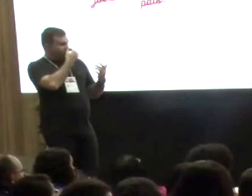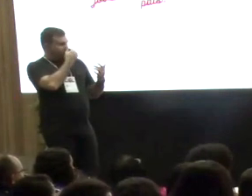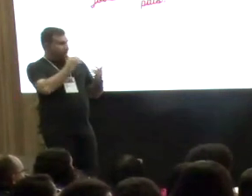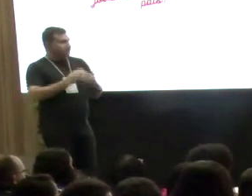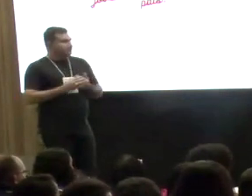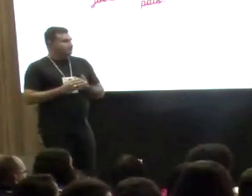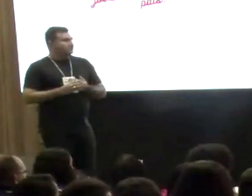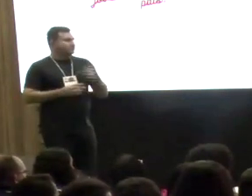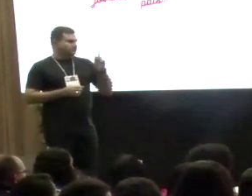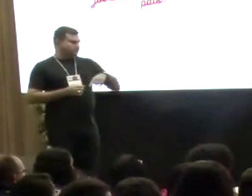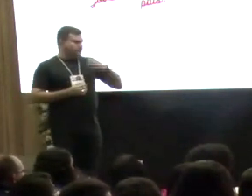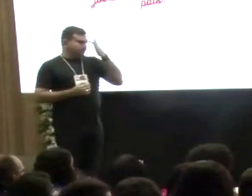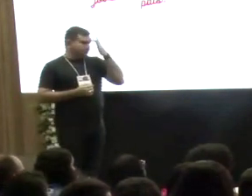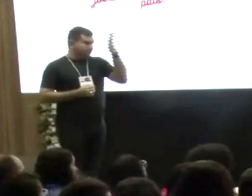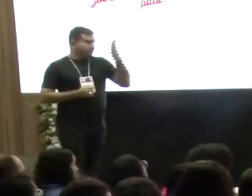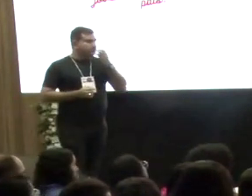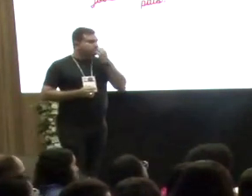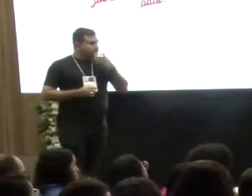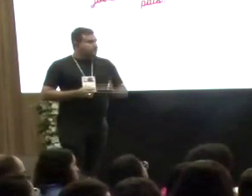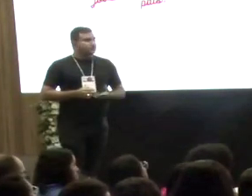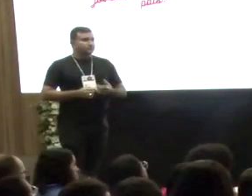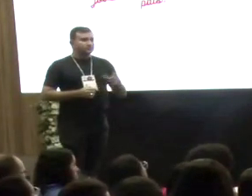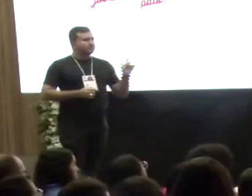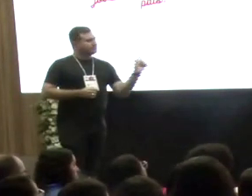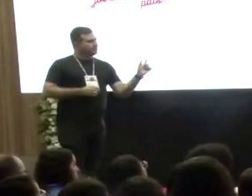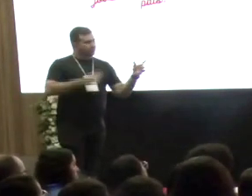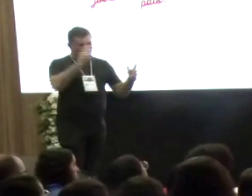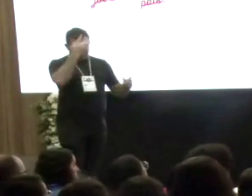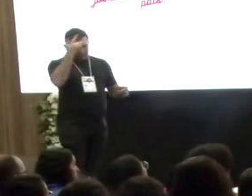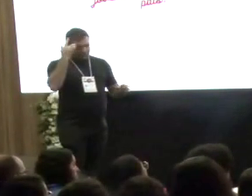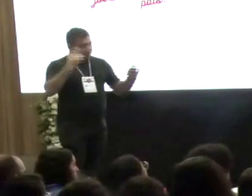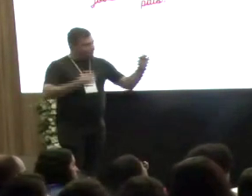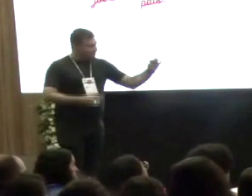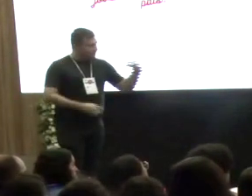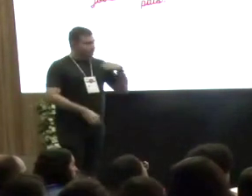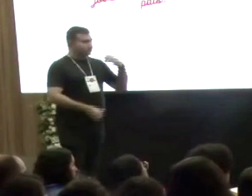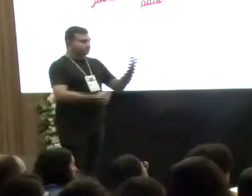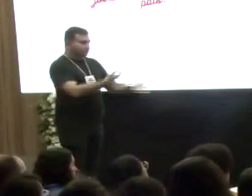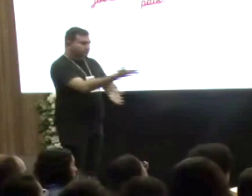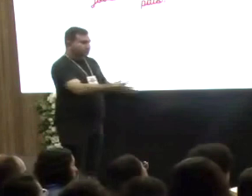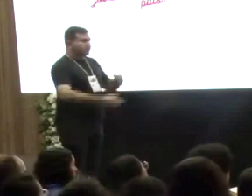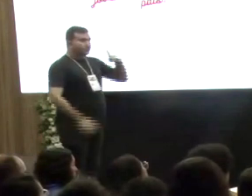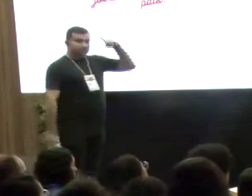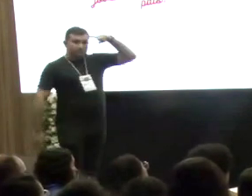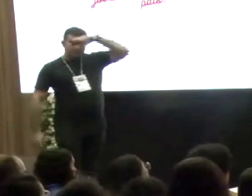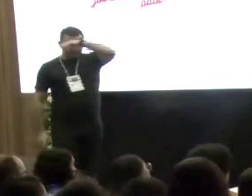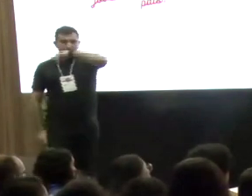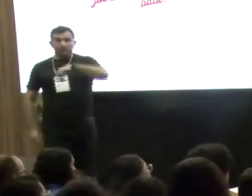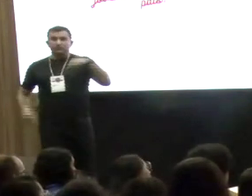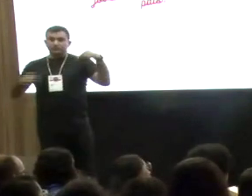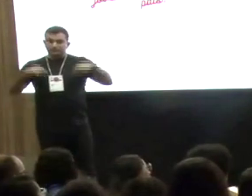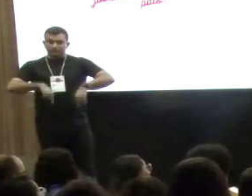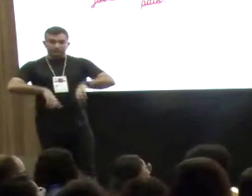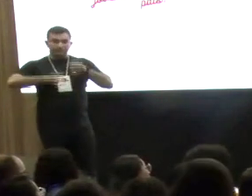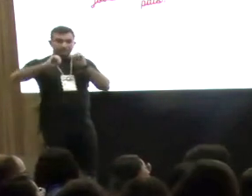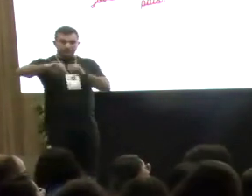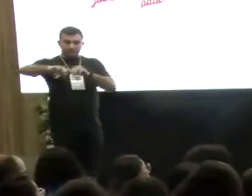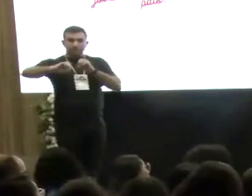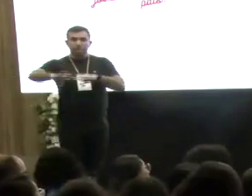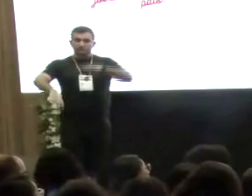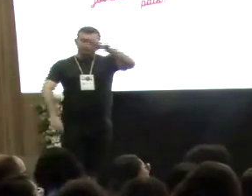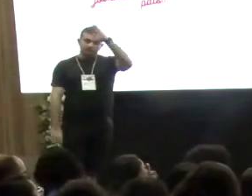Porque é muito fácil ser boa para poucos. O desafio da educação brasileira hoje